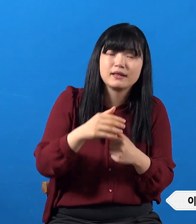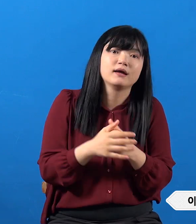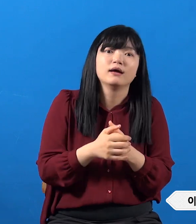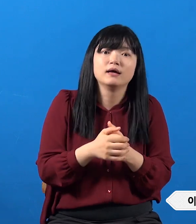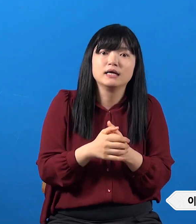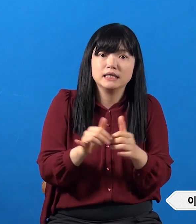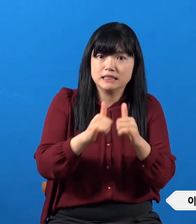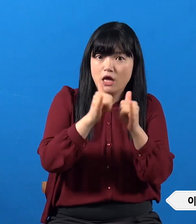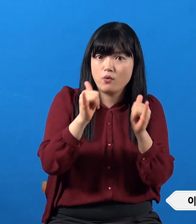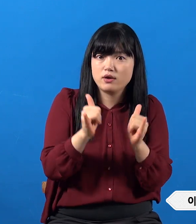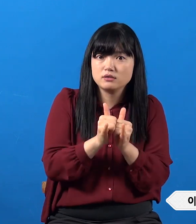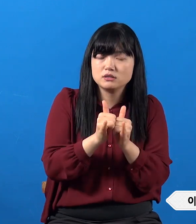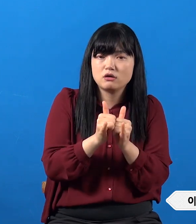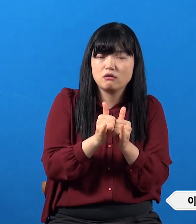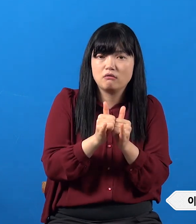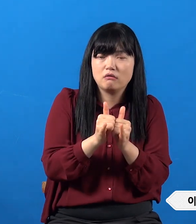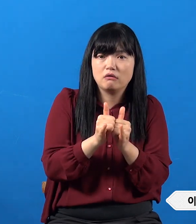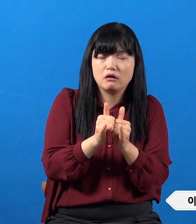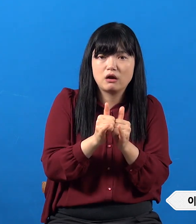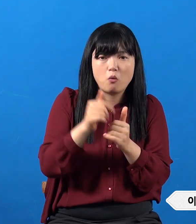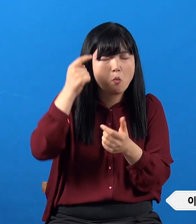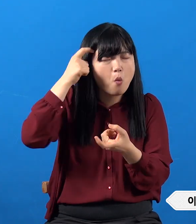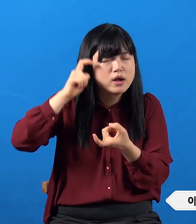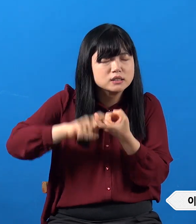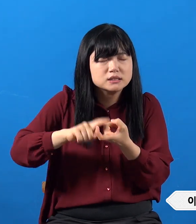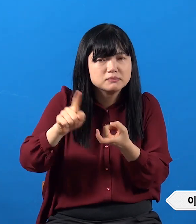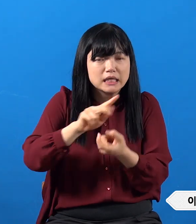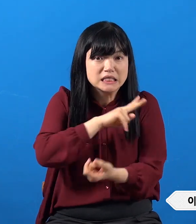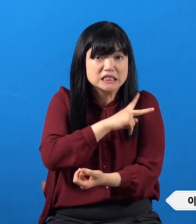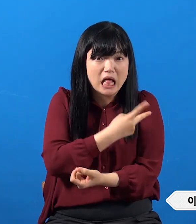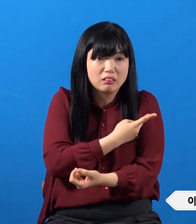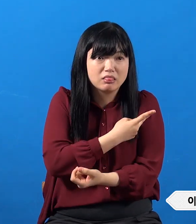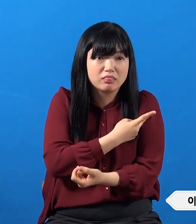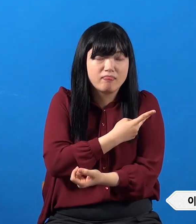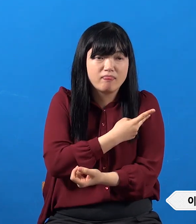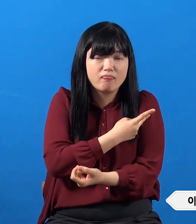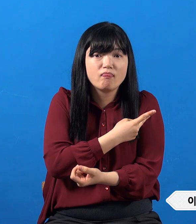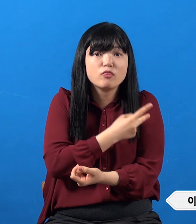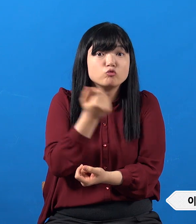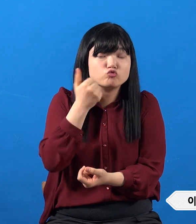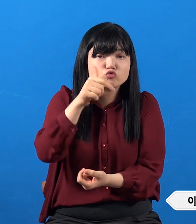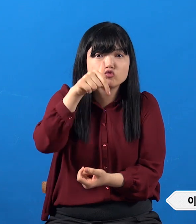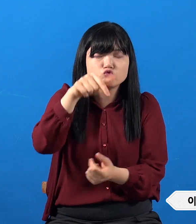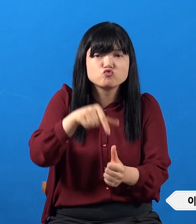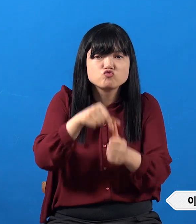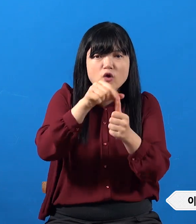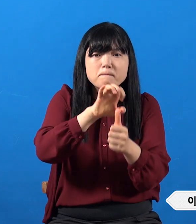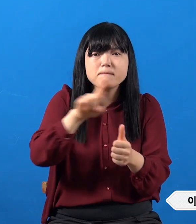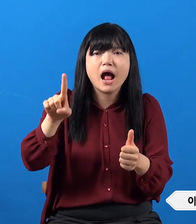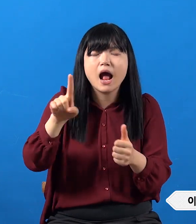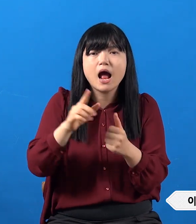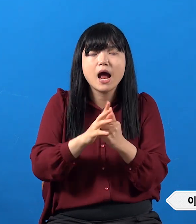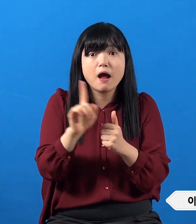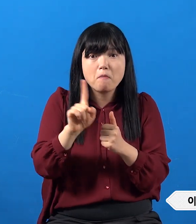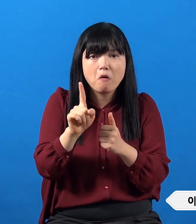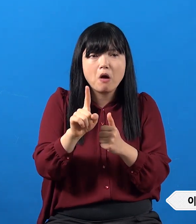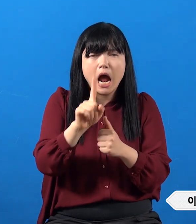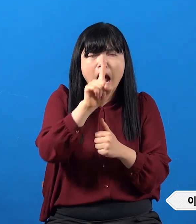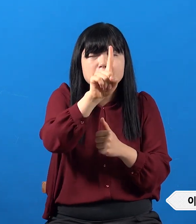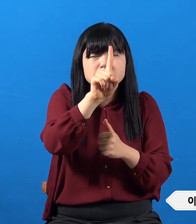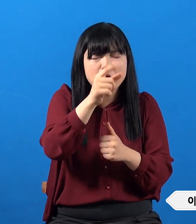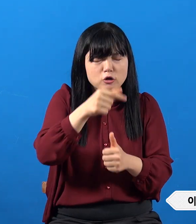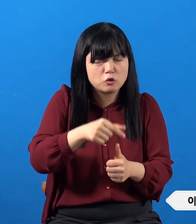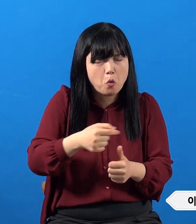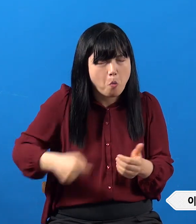한동안 사회적인 이슈가 되었던 소위 우리가 이단으로 간주하는 교파 가운데 구원파라는 사람들은 단회적